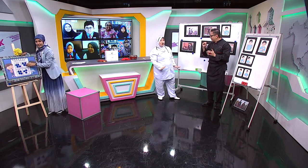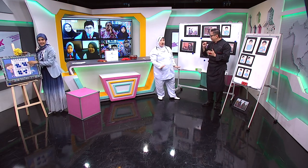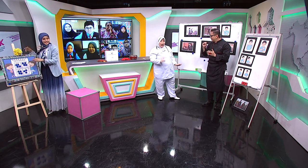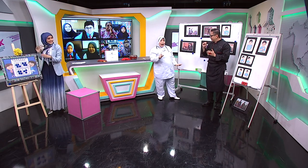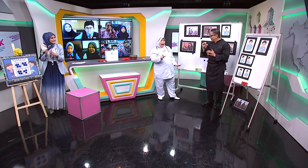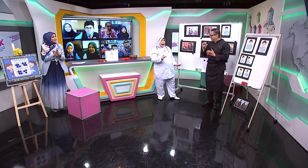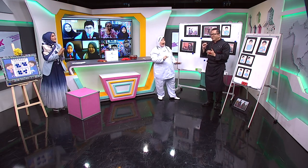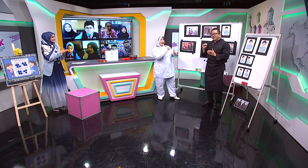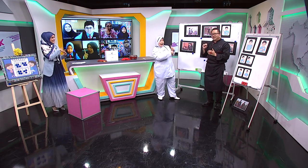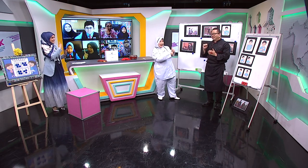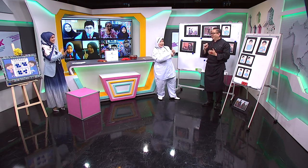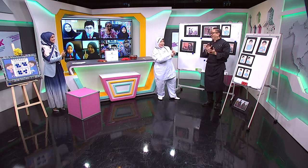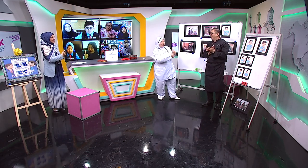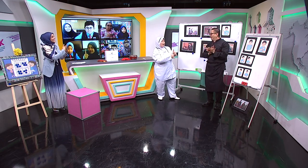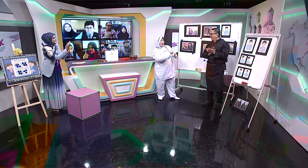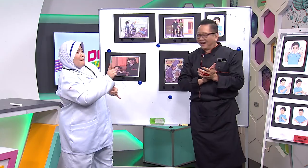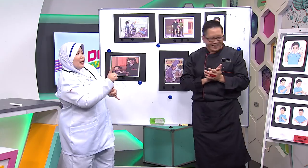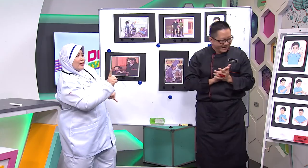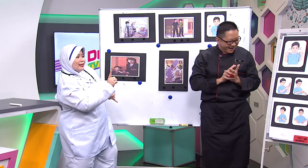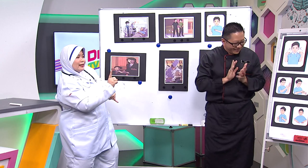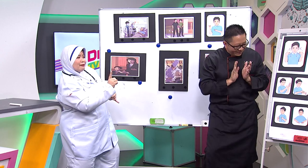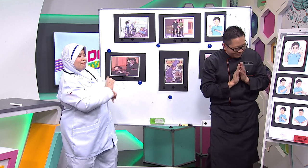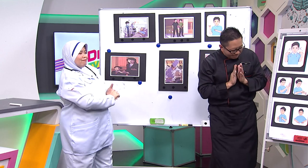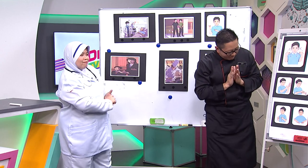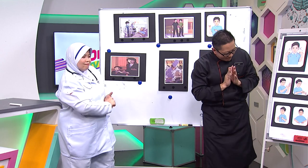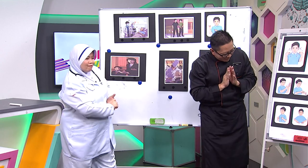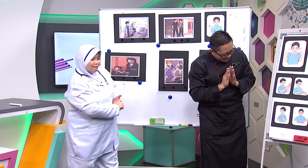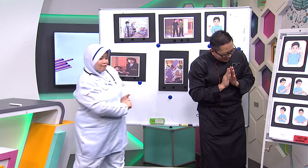soalan. Ah, Nat! Silakan Cikgu Ko. Manit!